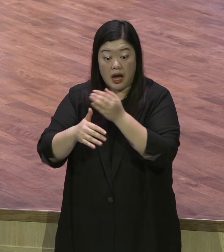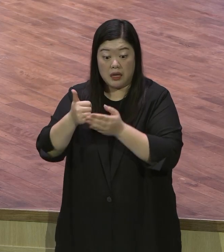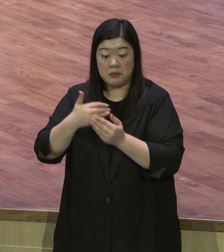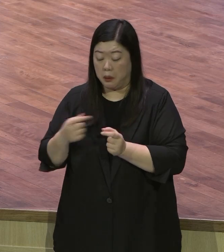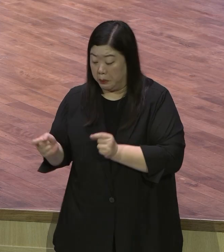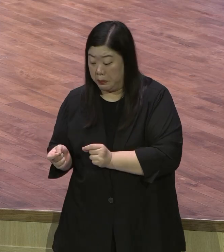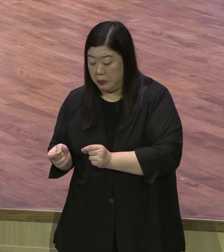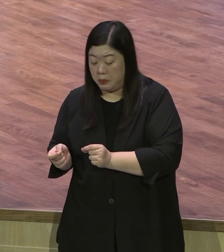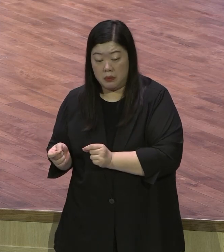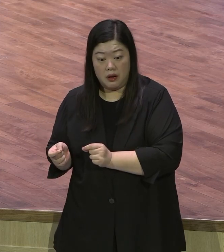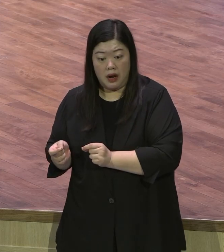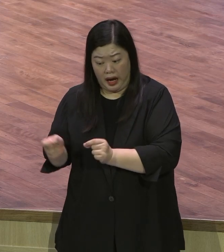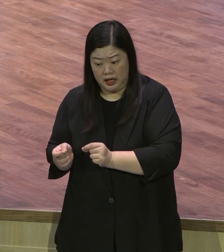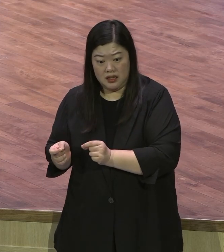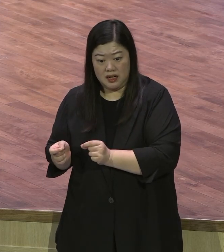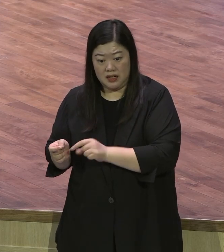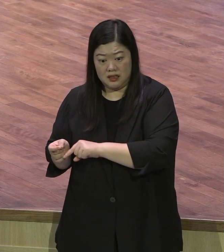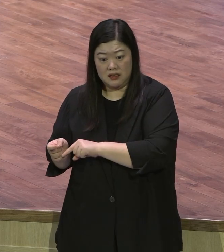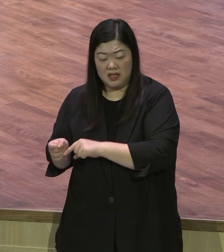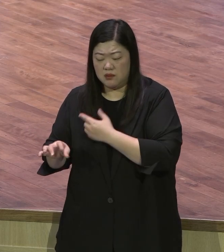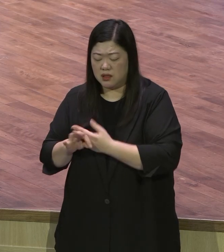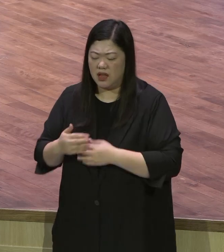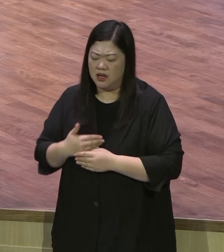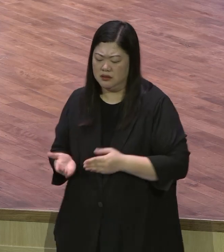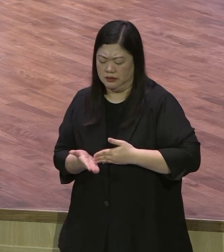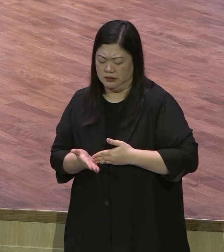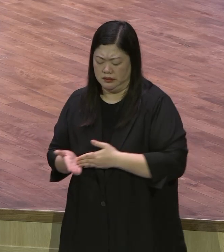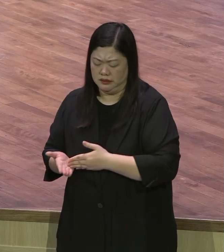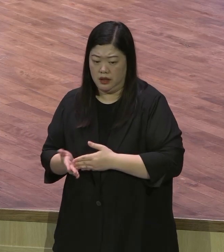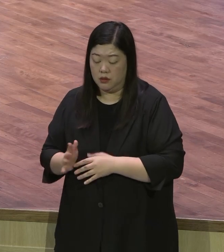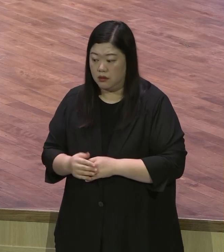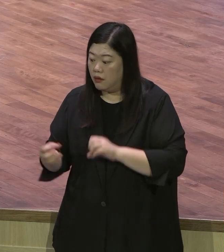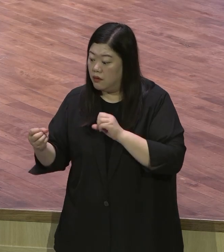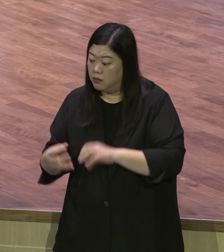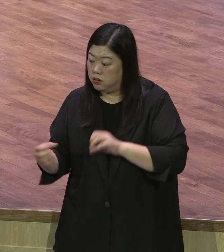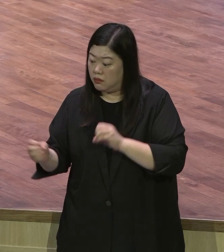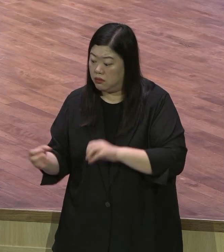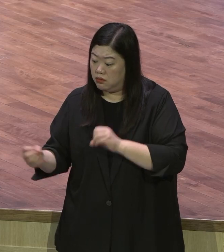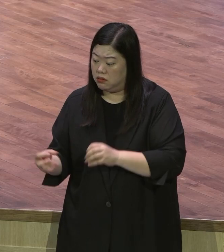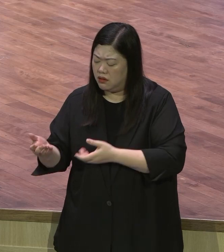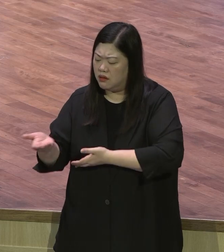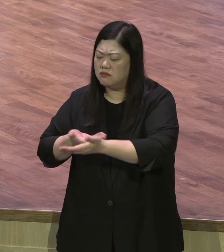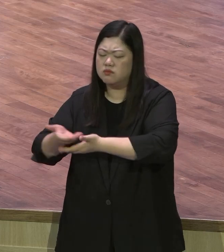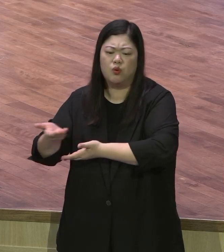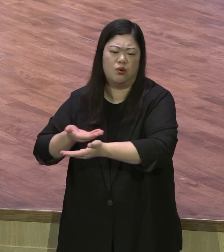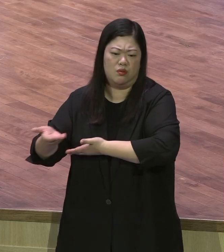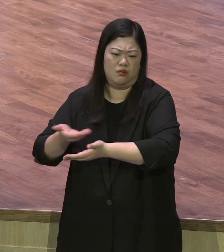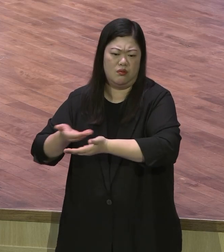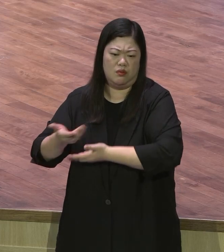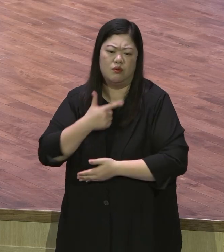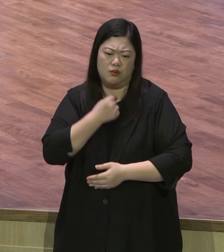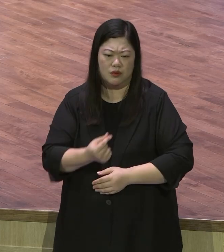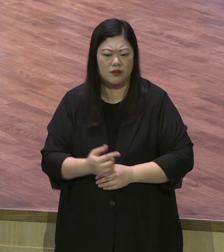가까이 친밀하게 그렇게 인격적으로 소통하기를 원하세요.